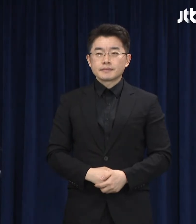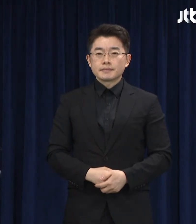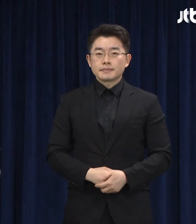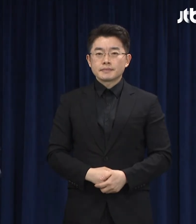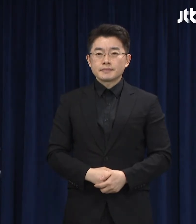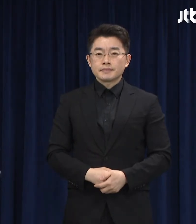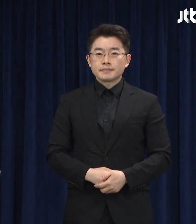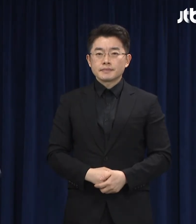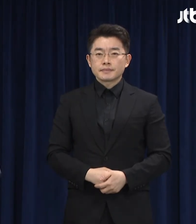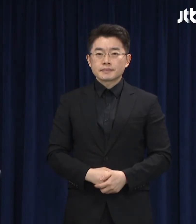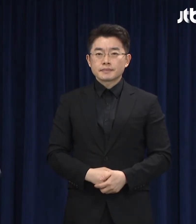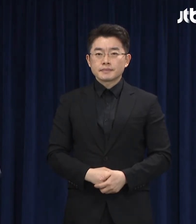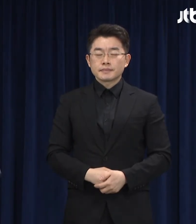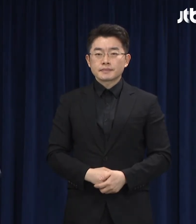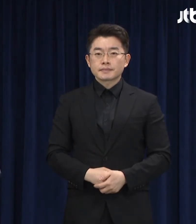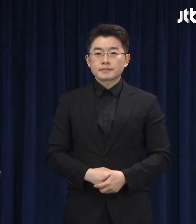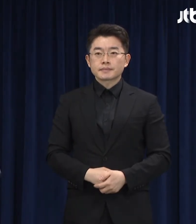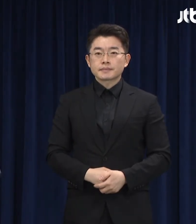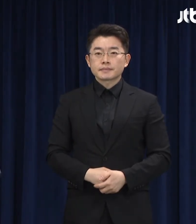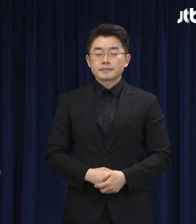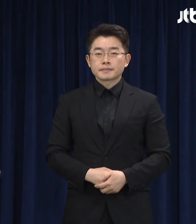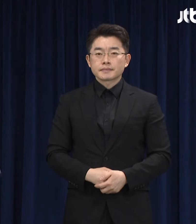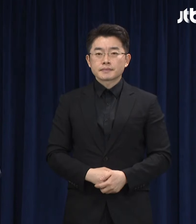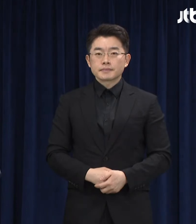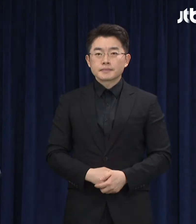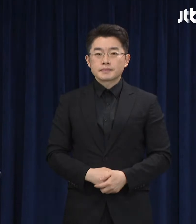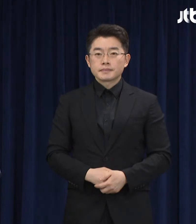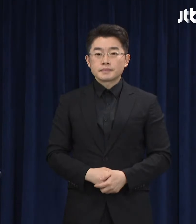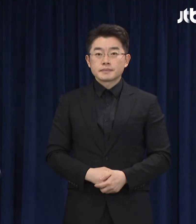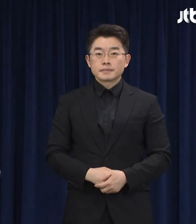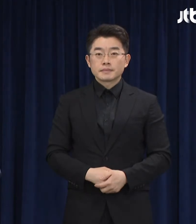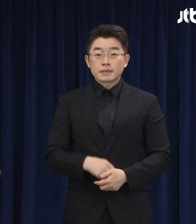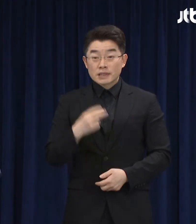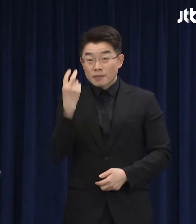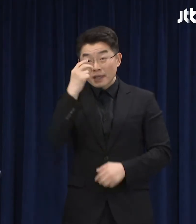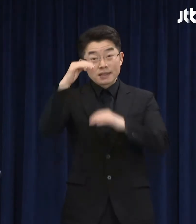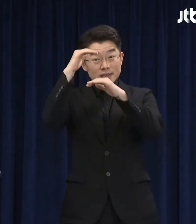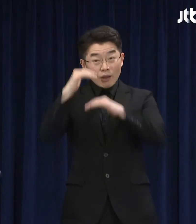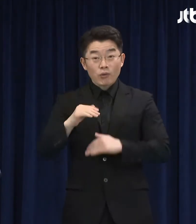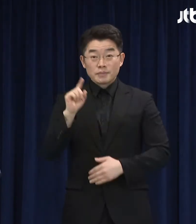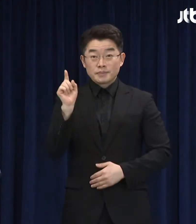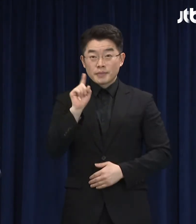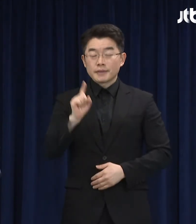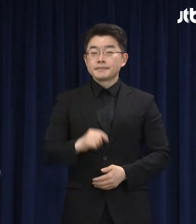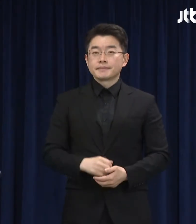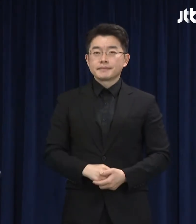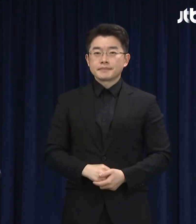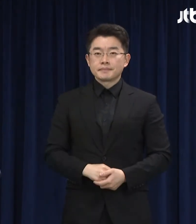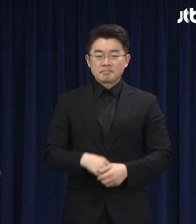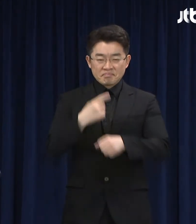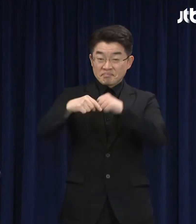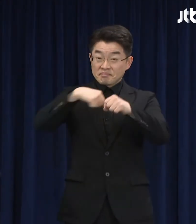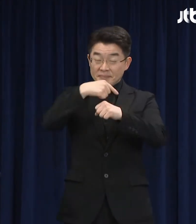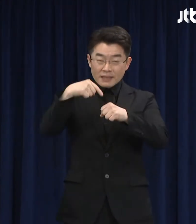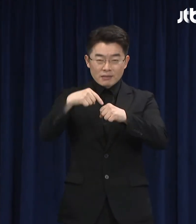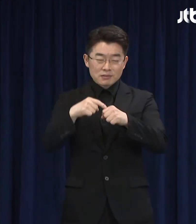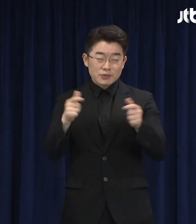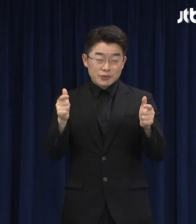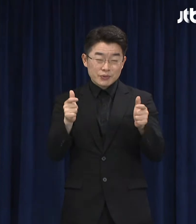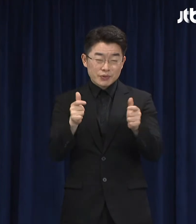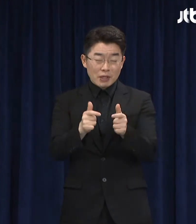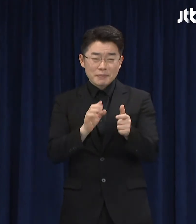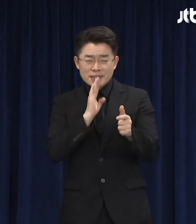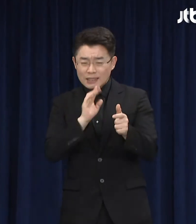그러면 시찰 활동을 말씀드리겠습니다. 말씀드린 대로 방사성 핵종의 제거 성능 평가를 위해서